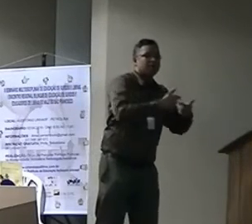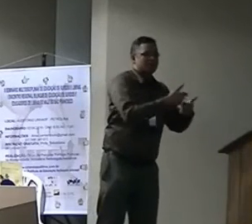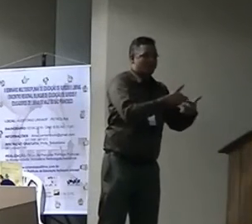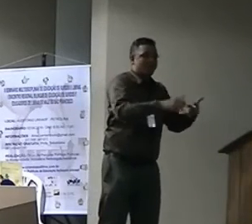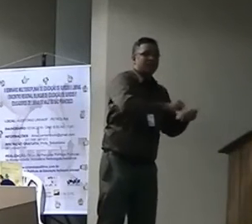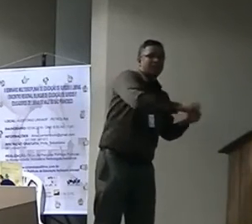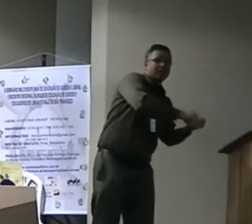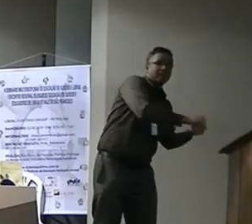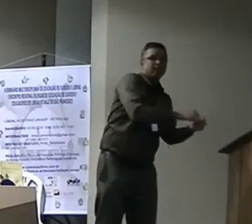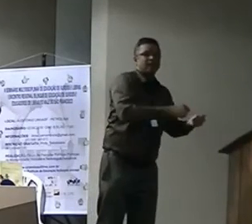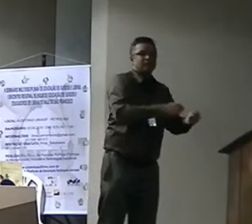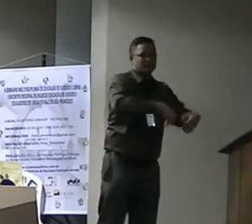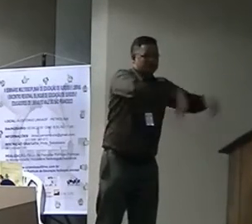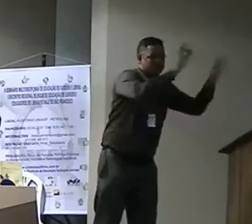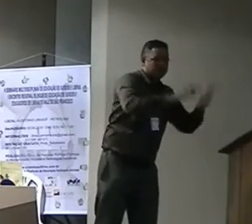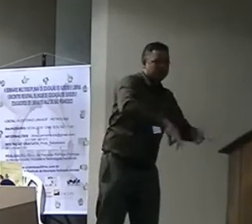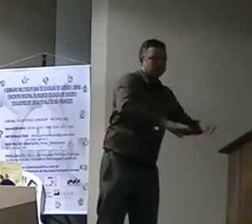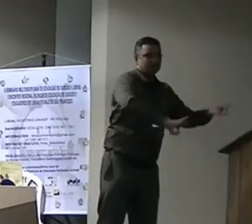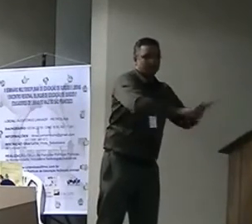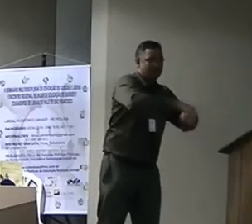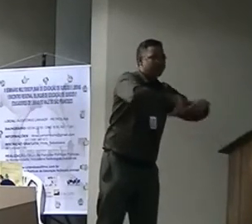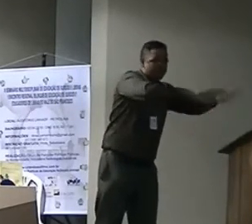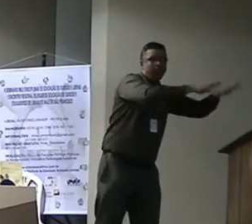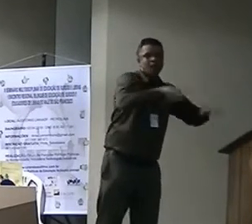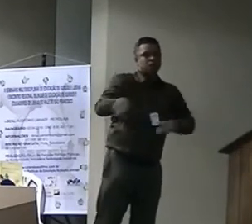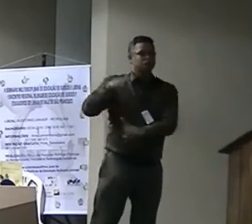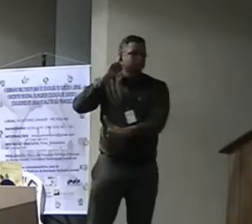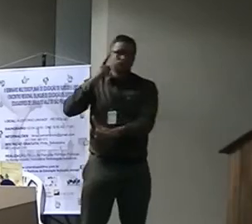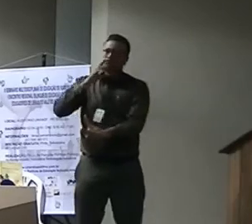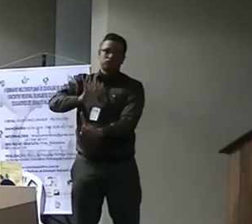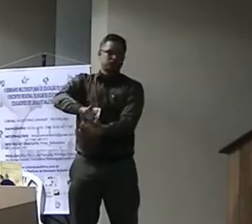de socialização começa na igualdade em casa.